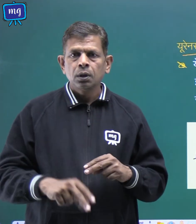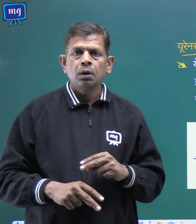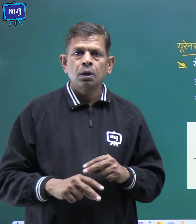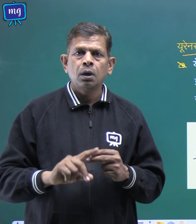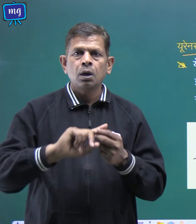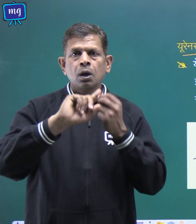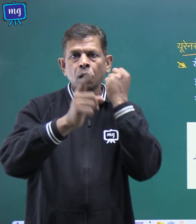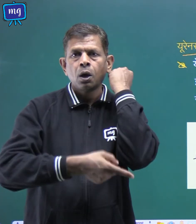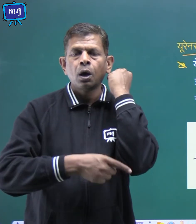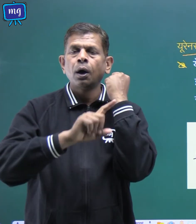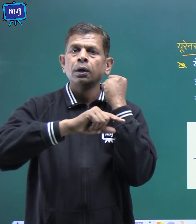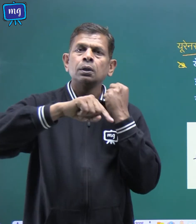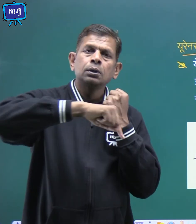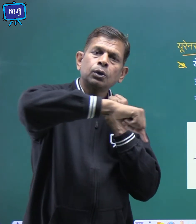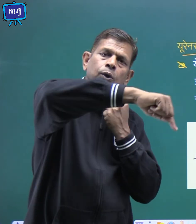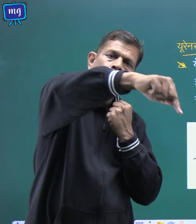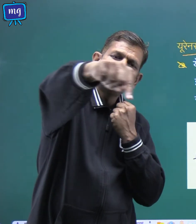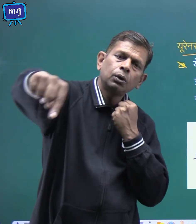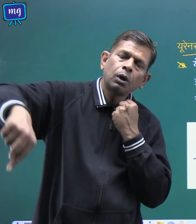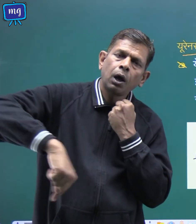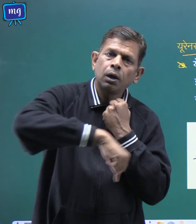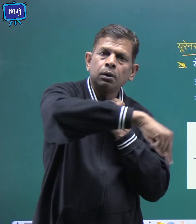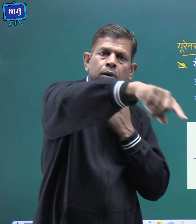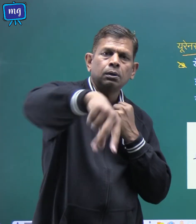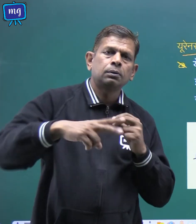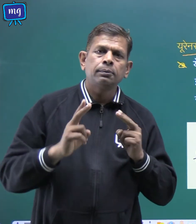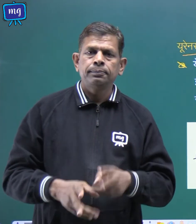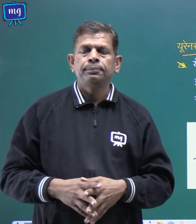आखिरी कक्षों में पाए जाते हैं।